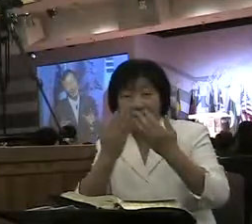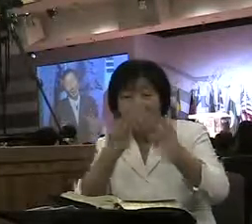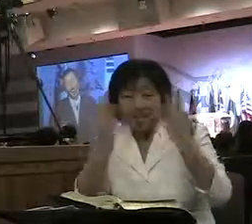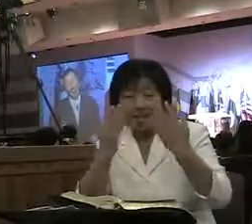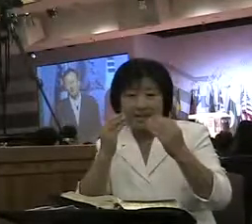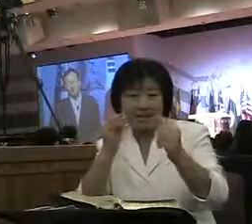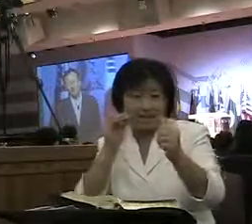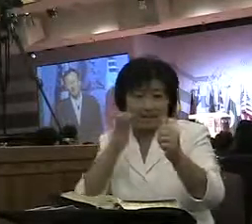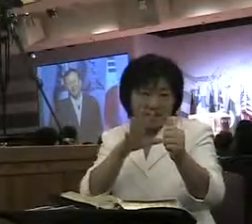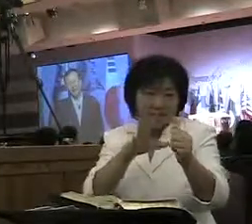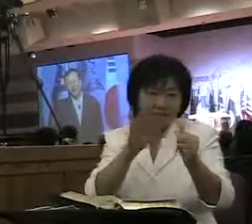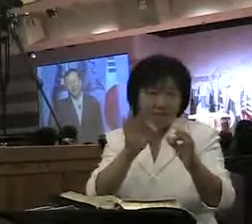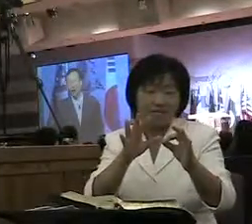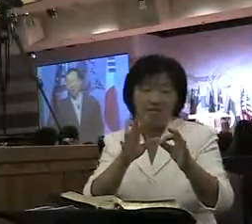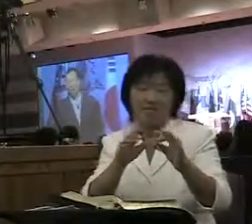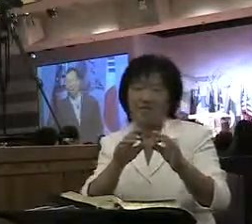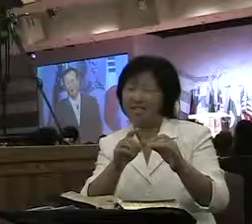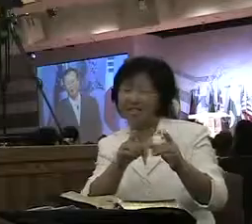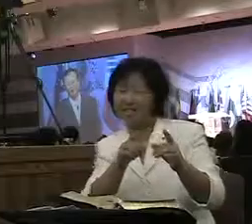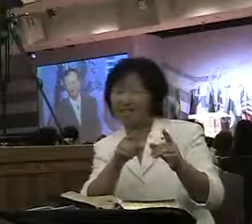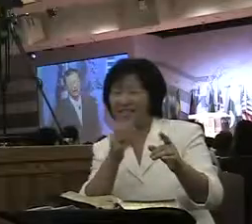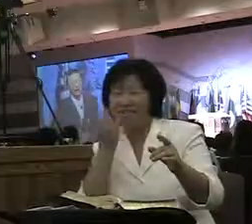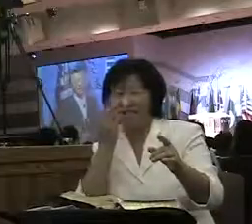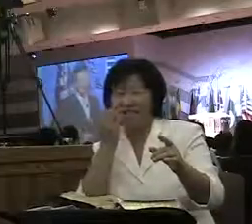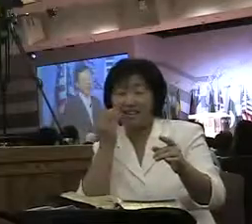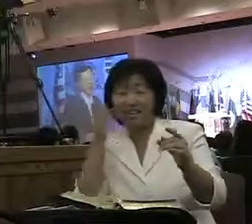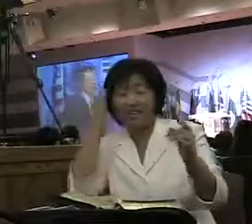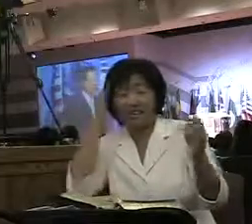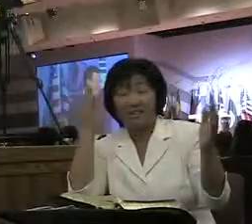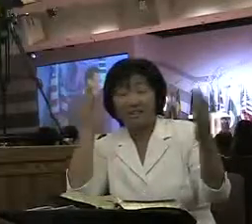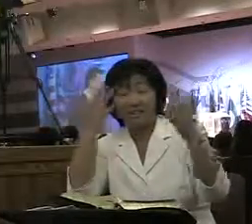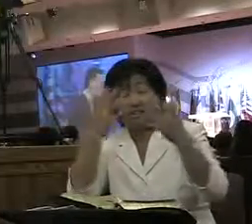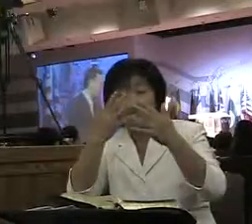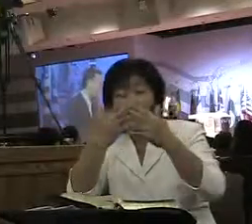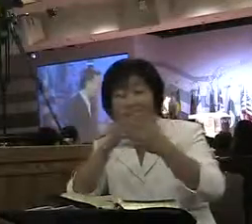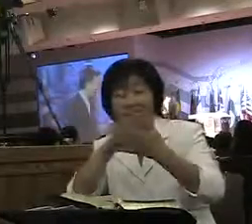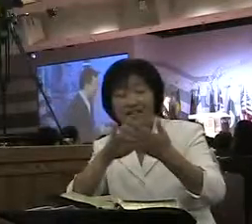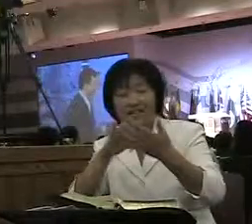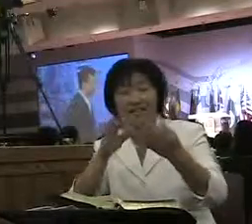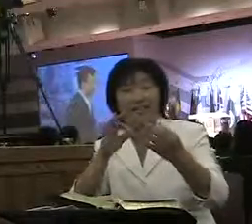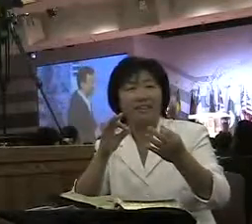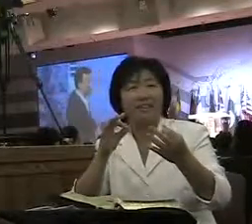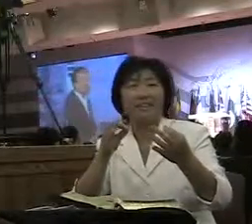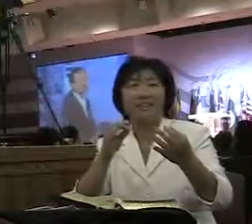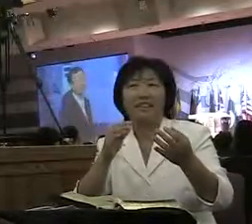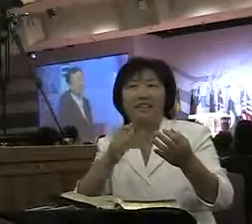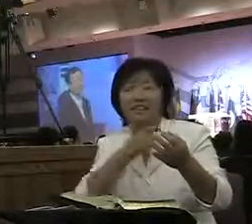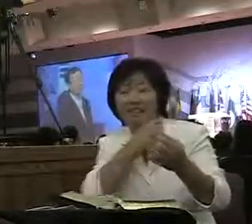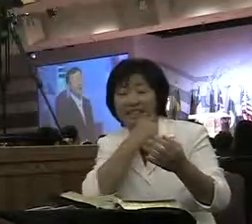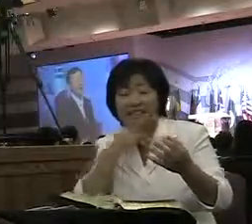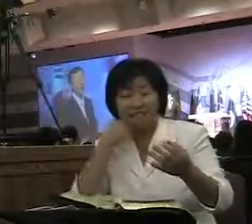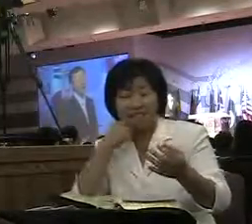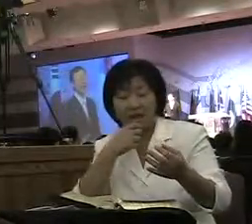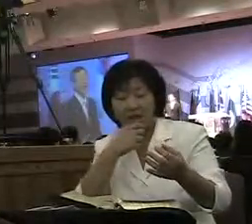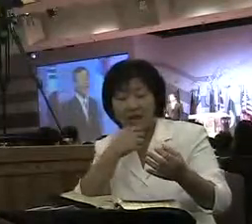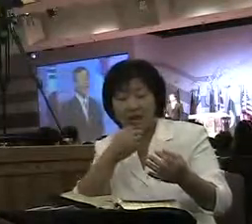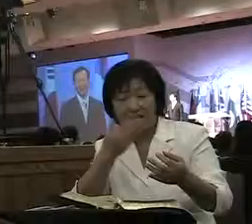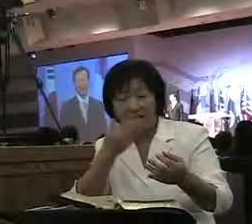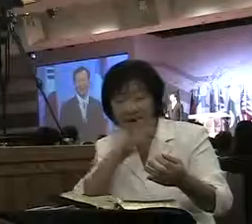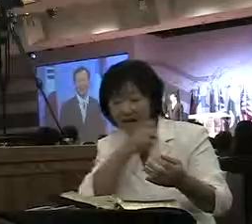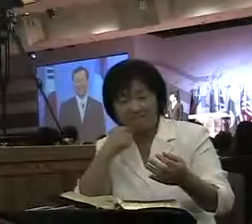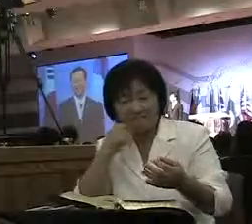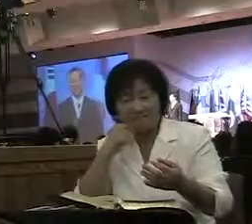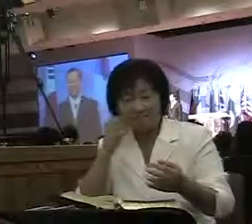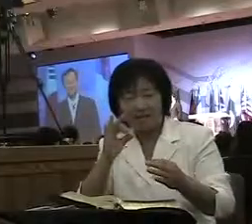어두컴컴하니까 대강 보이거든요. 아유 너무 예뻐, 너무 예쁘고 음식도 너무 맛있게 보이고.